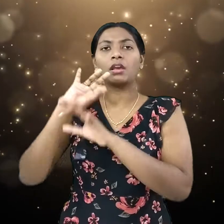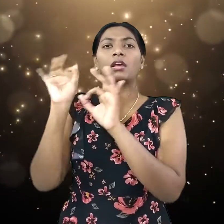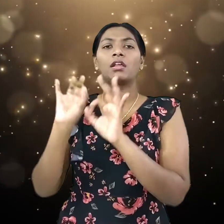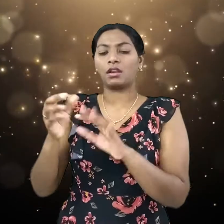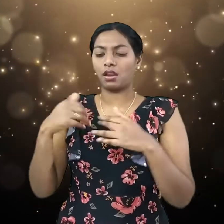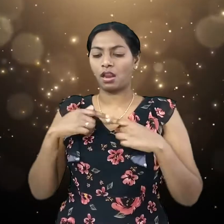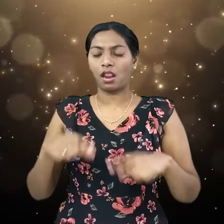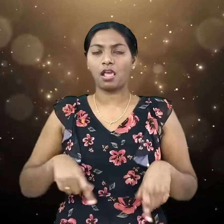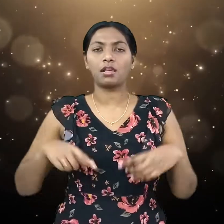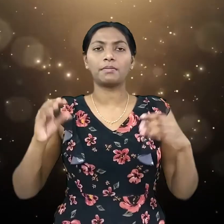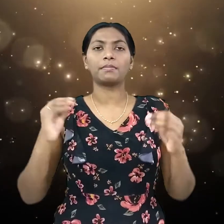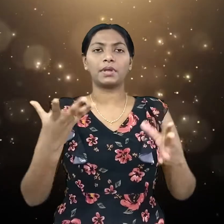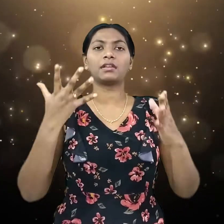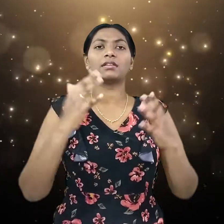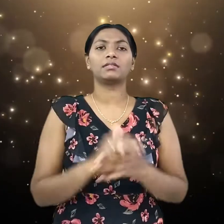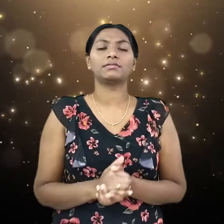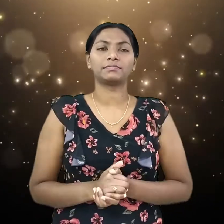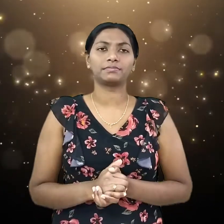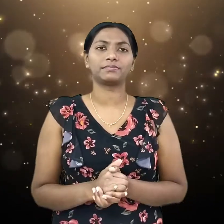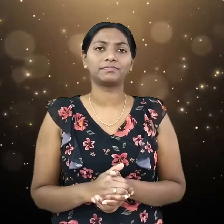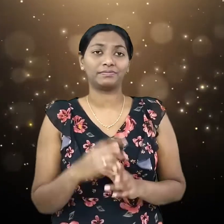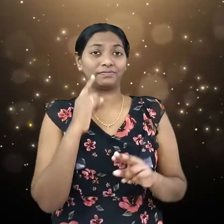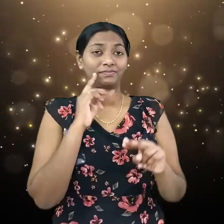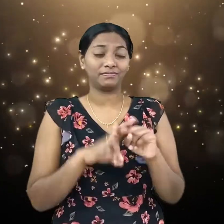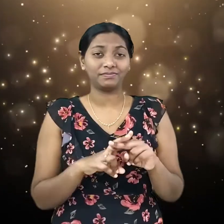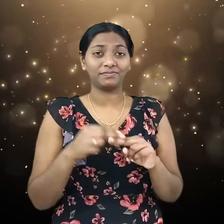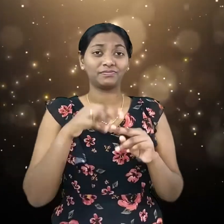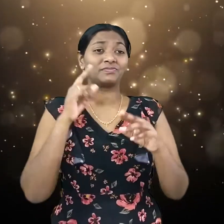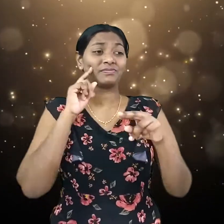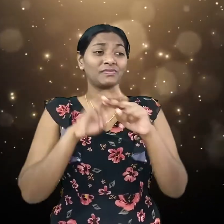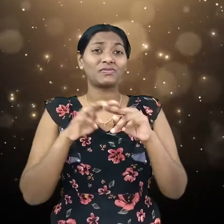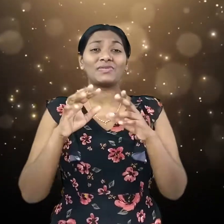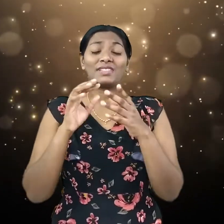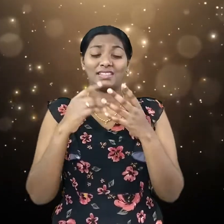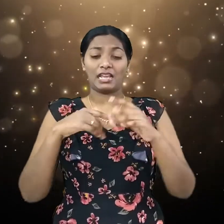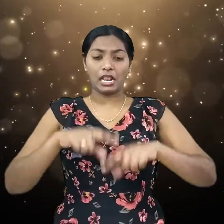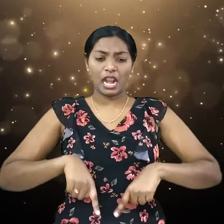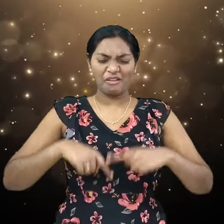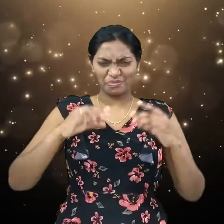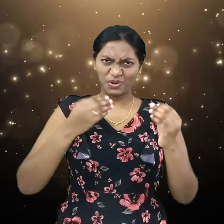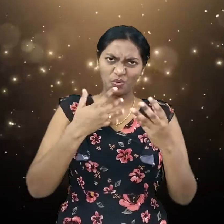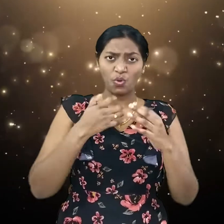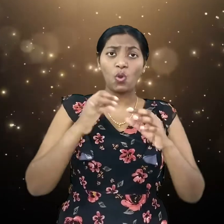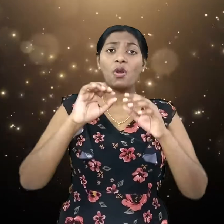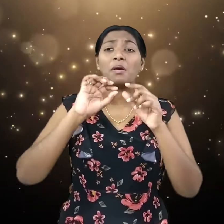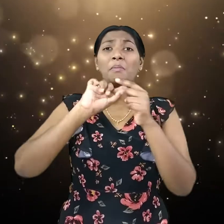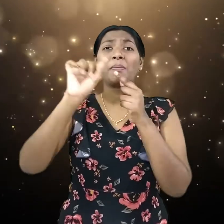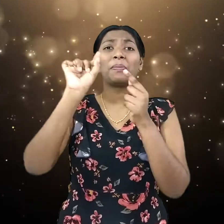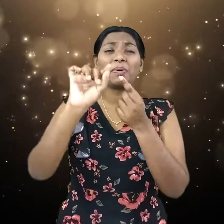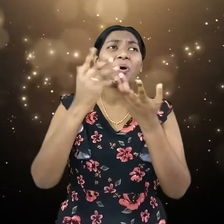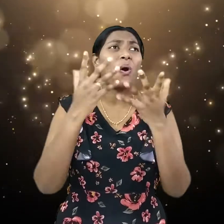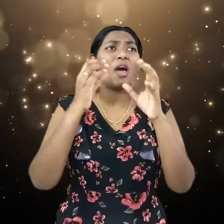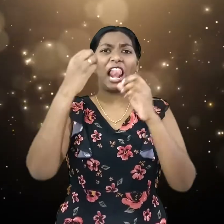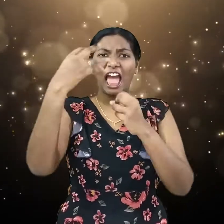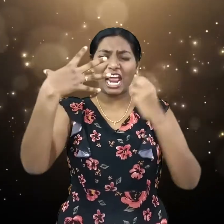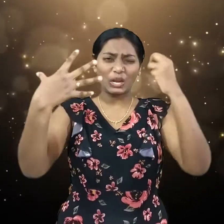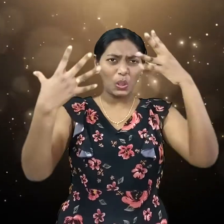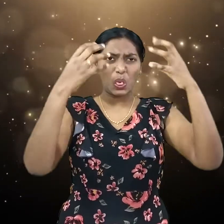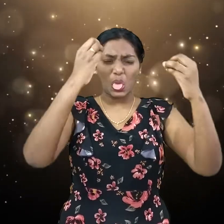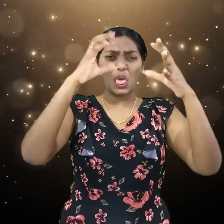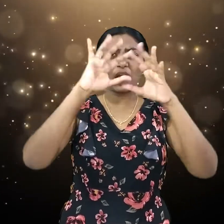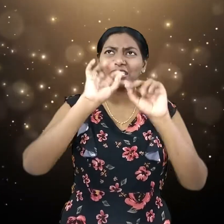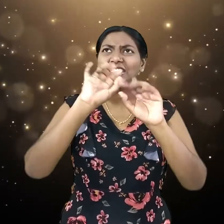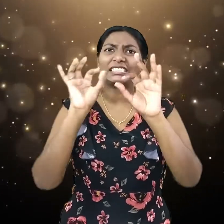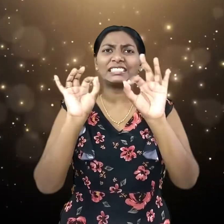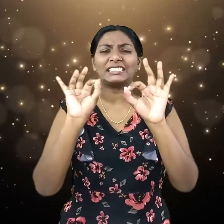को परिभाषित करने के लिए इस विश्व की सारी ज्योतियों को इस्तेमाल करेंगे तो आप डूब गए,